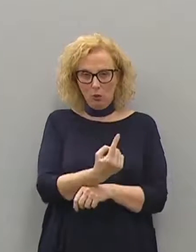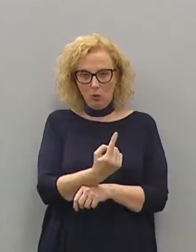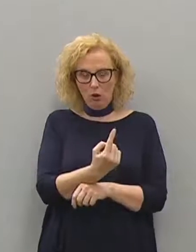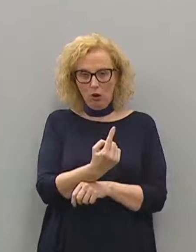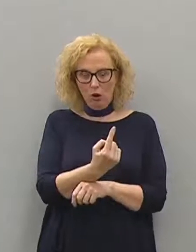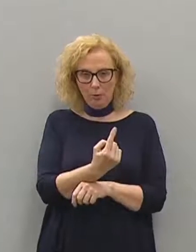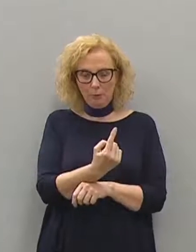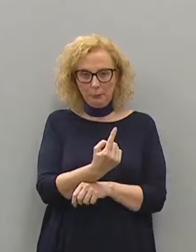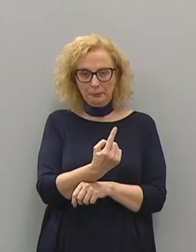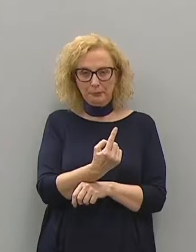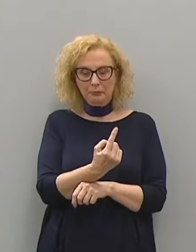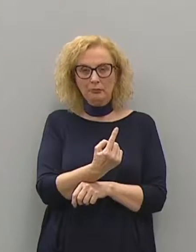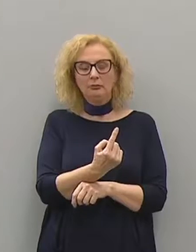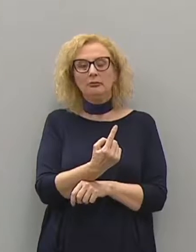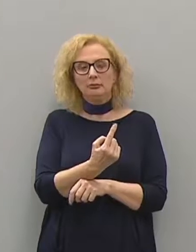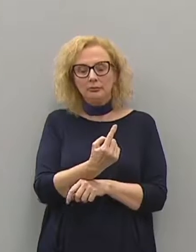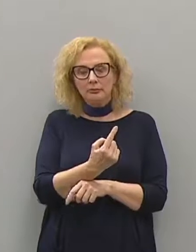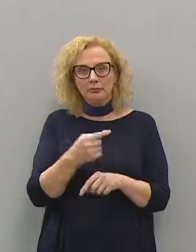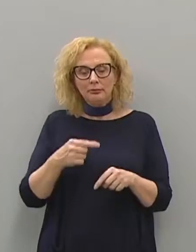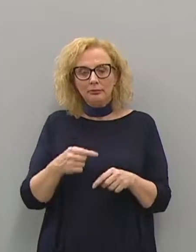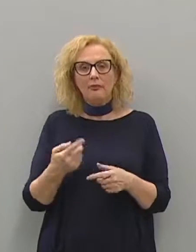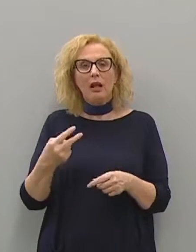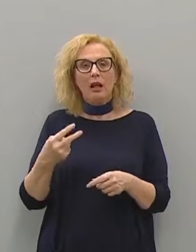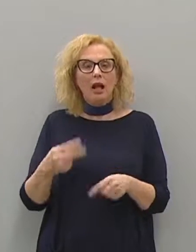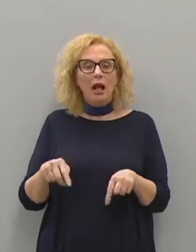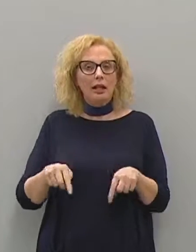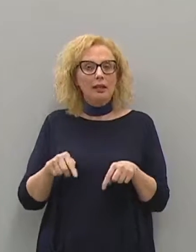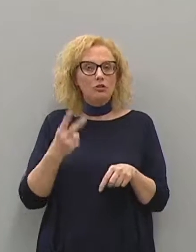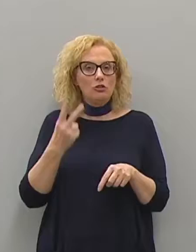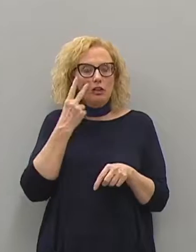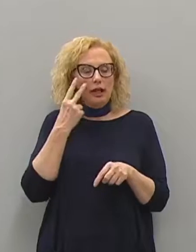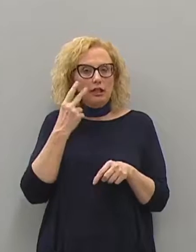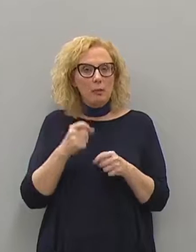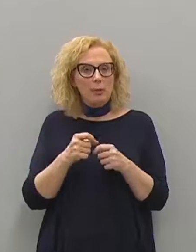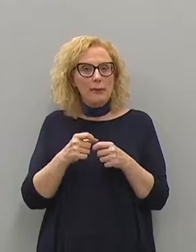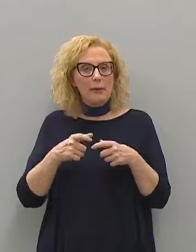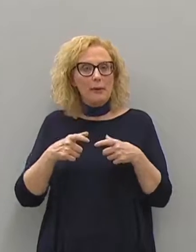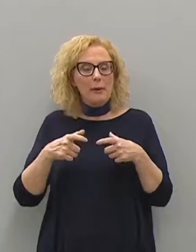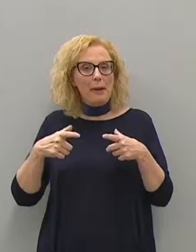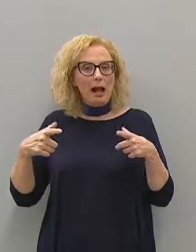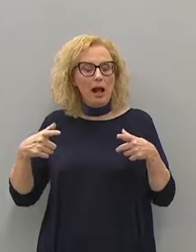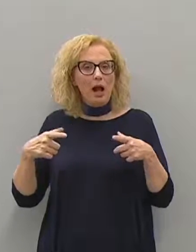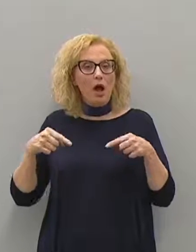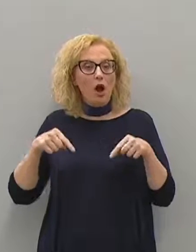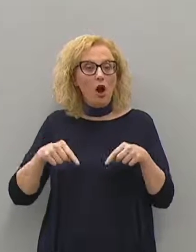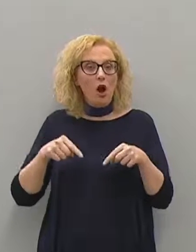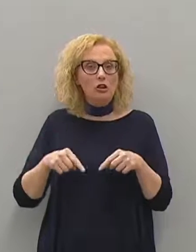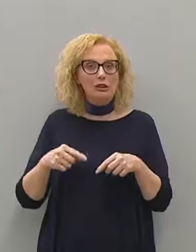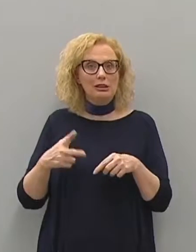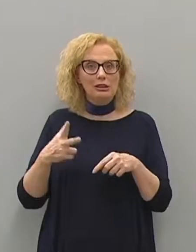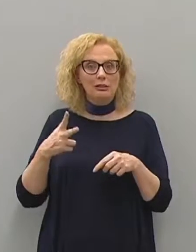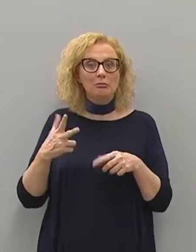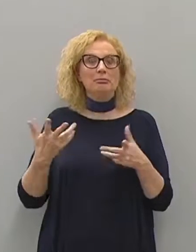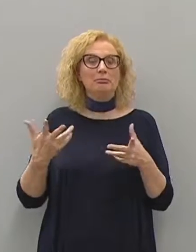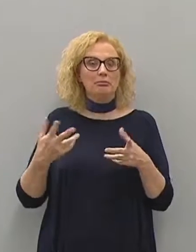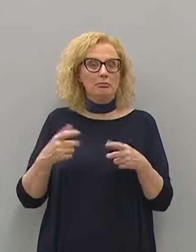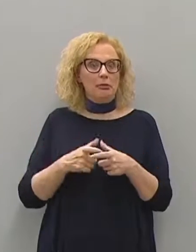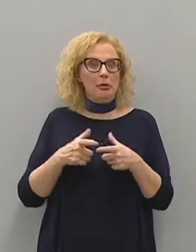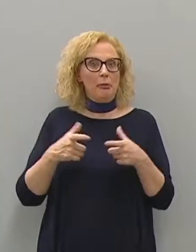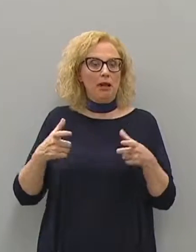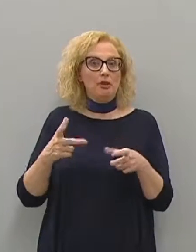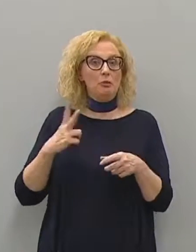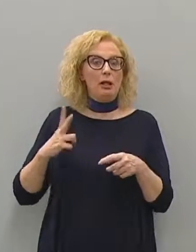nella prima fase è chiaro che una crescita dei numeri che c'è stata oggi auspichiamo non ci siano i prossimi giorni